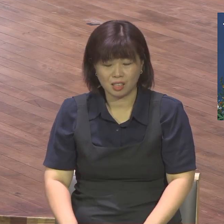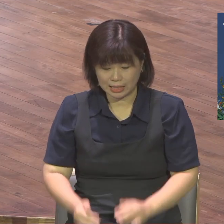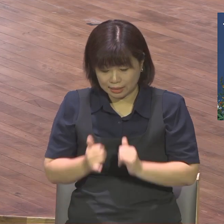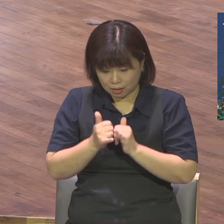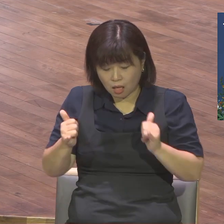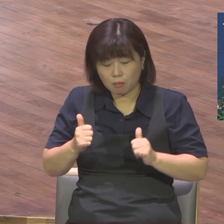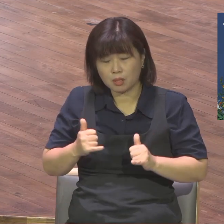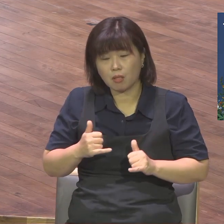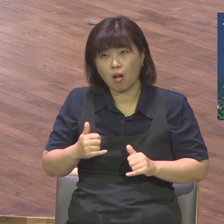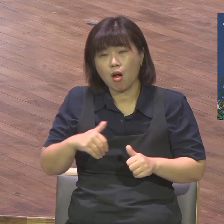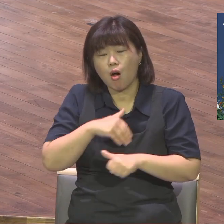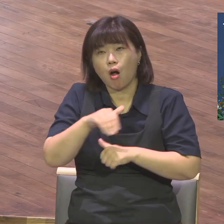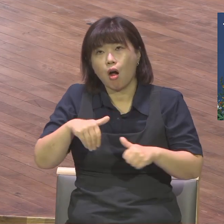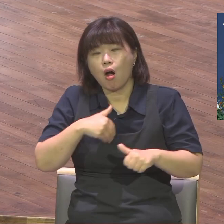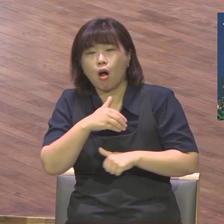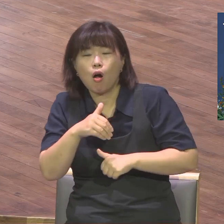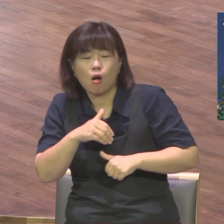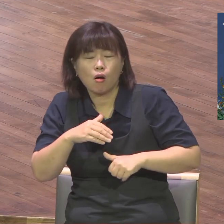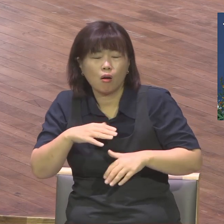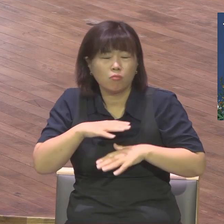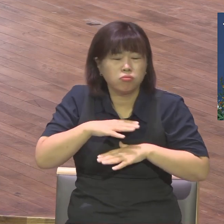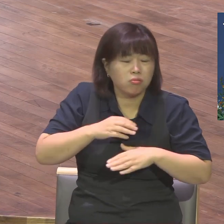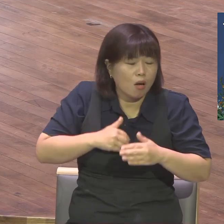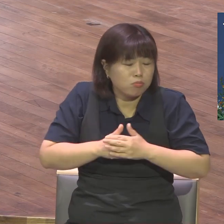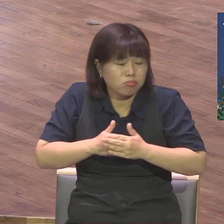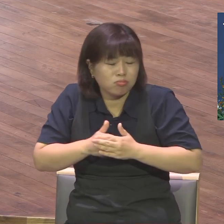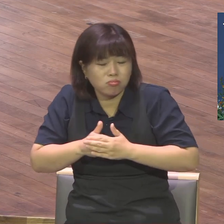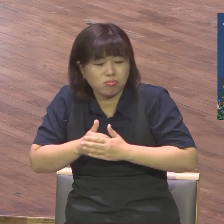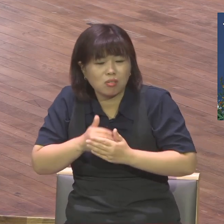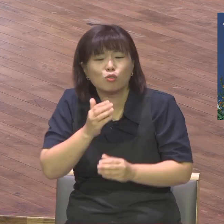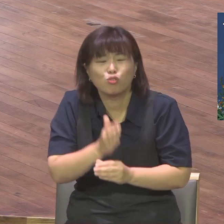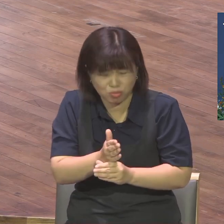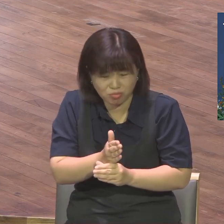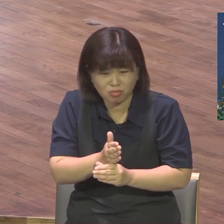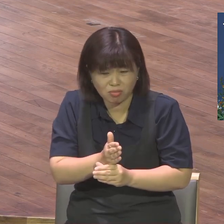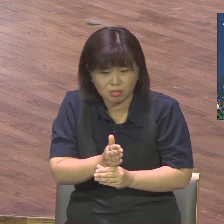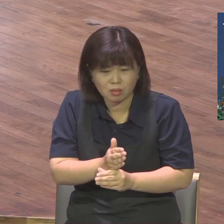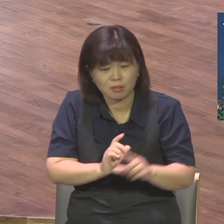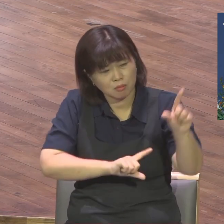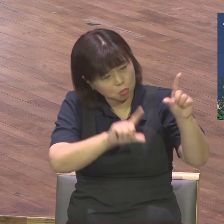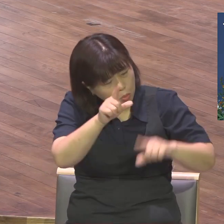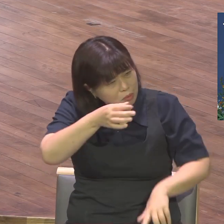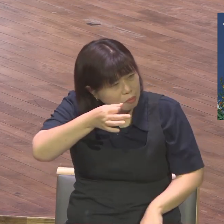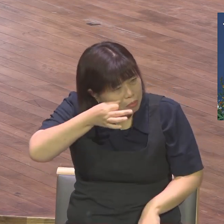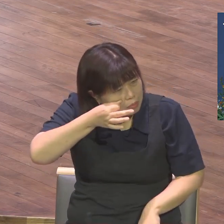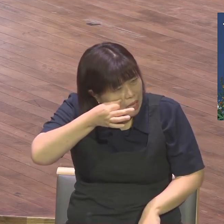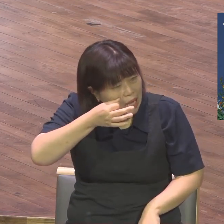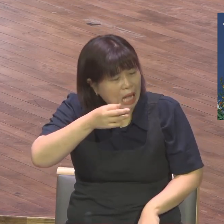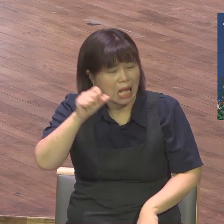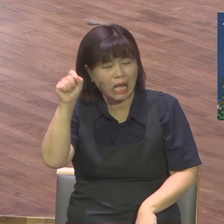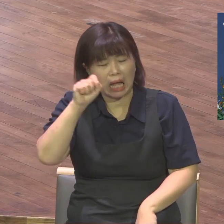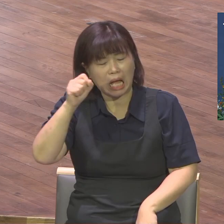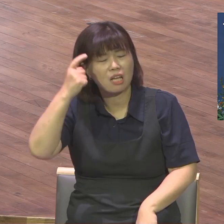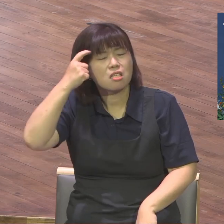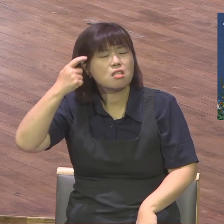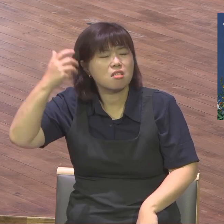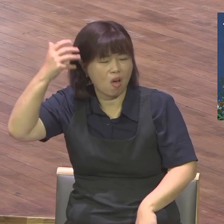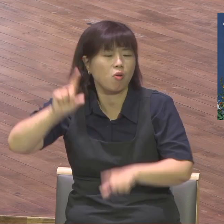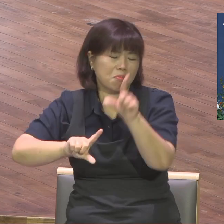지금 현장이 말이요. 그렇습니다. 지금 현장이 불신 영혼들이 영적으로 갈급해서 응급실 뺑뺑이 돌고 있어요.